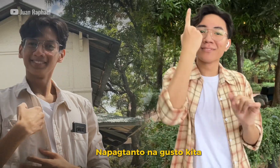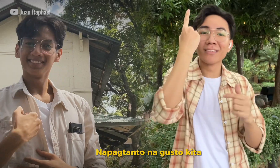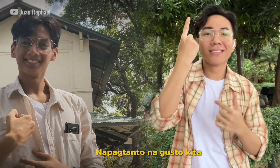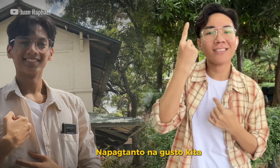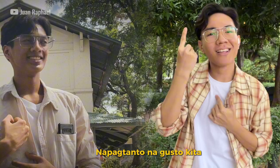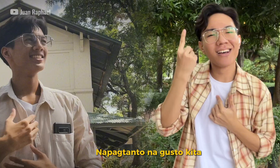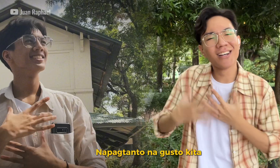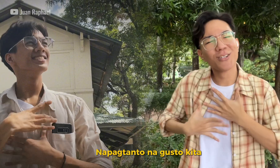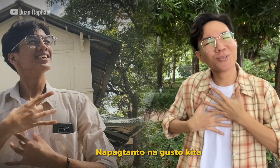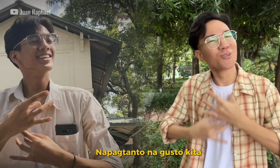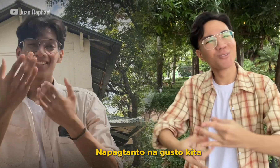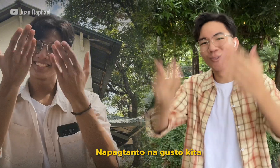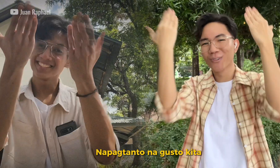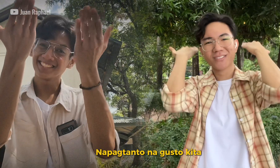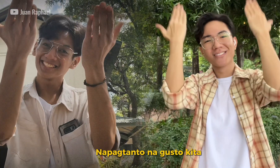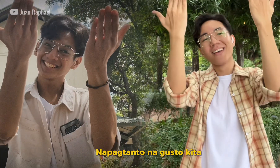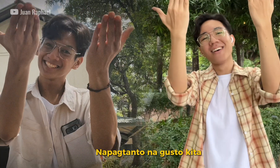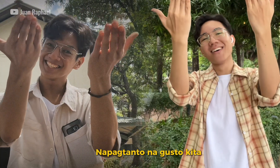napagtanto na gusto kita.